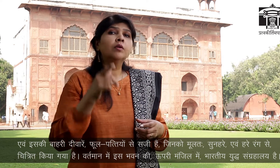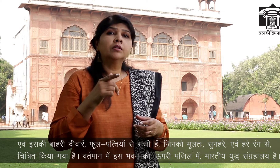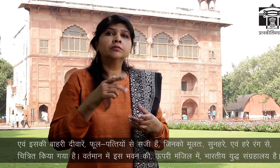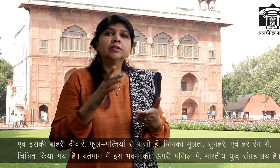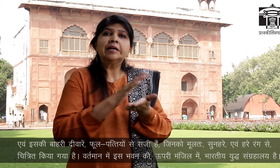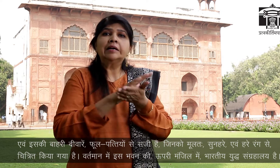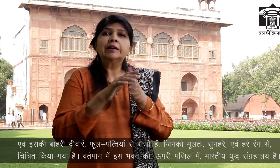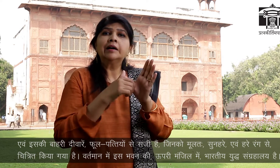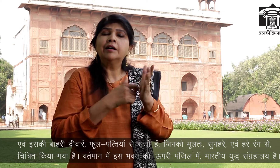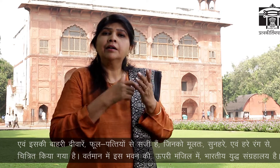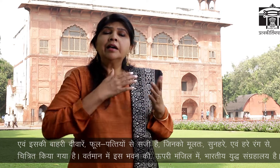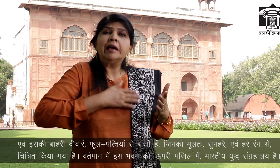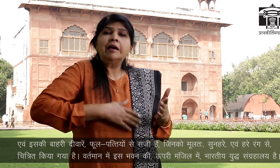से चित्रित किया गया है।